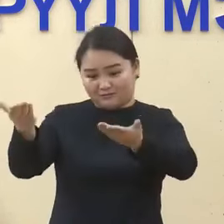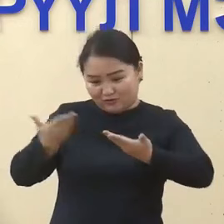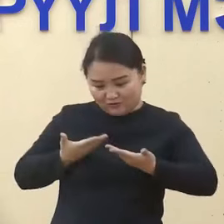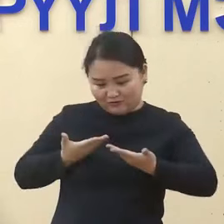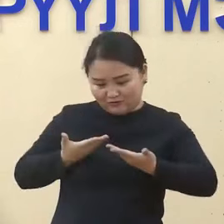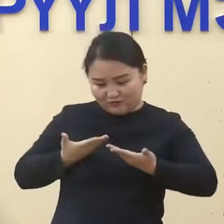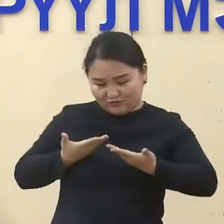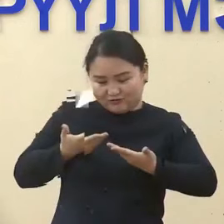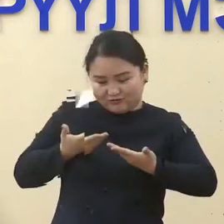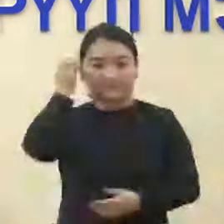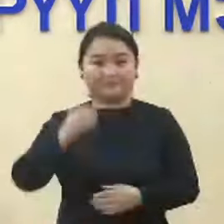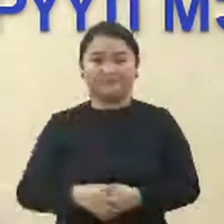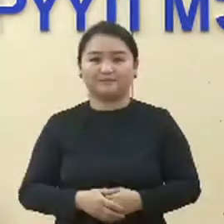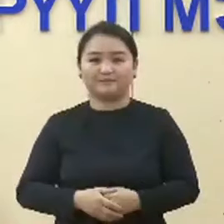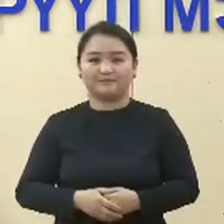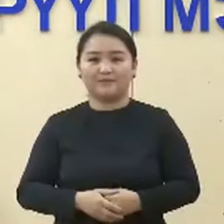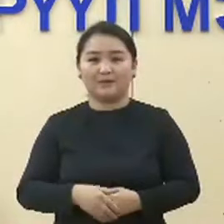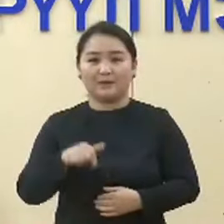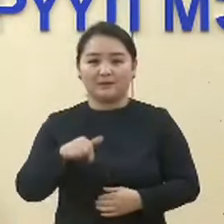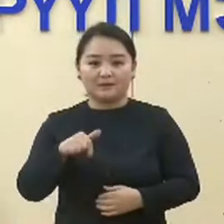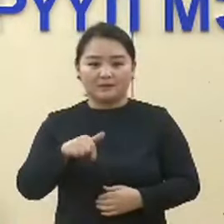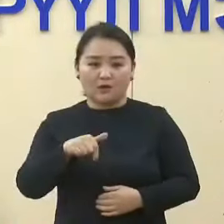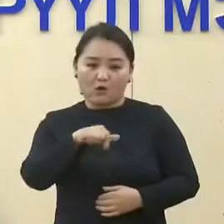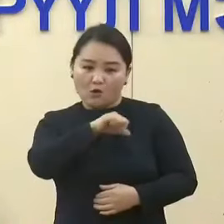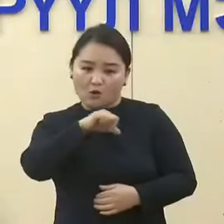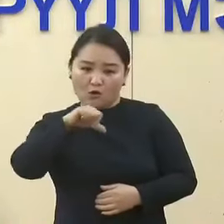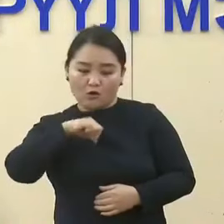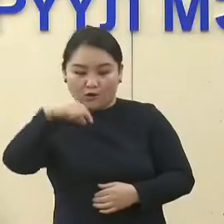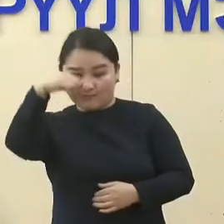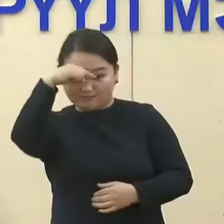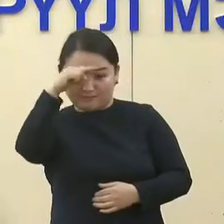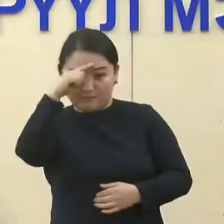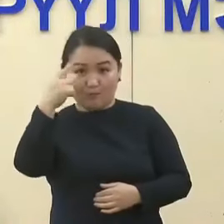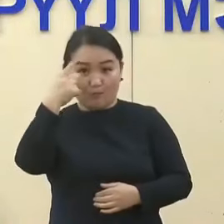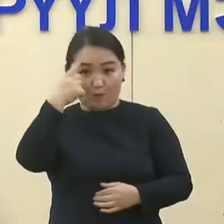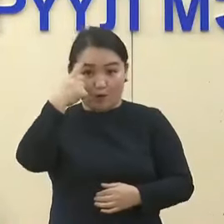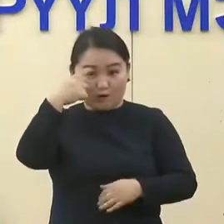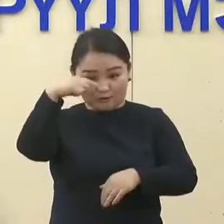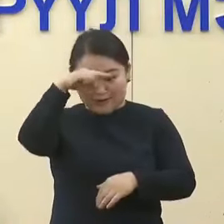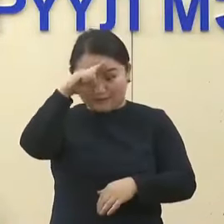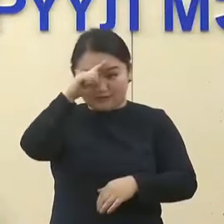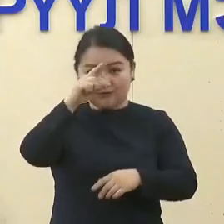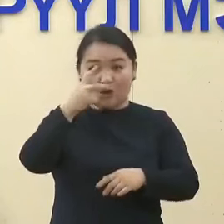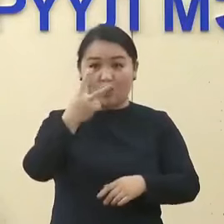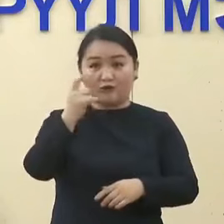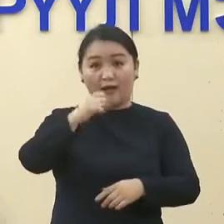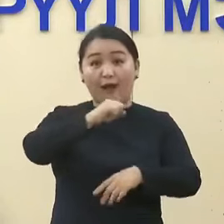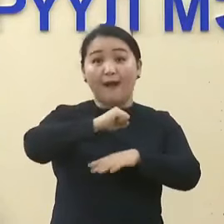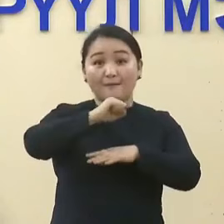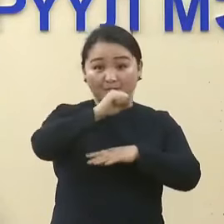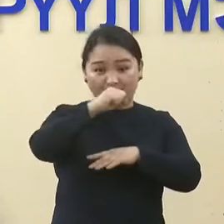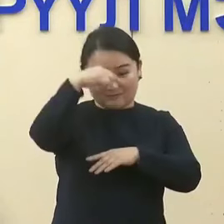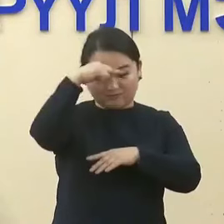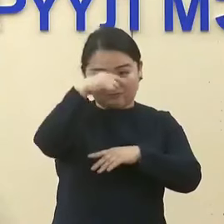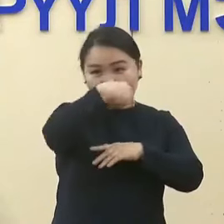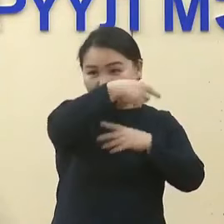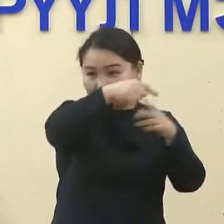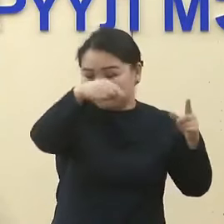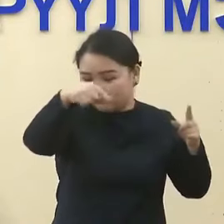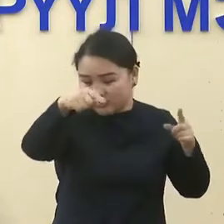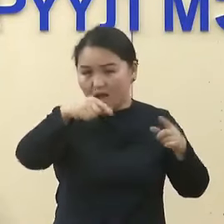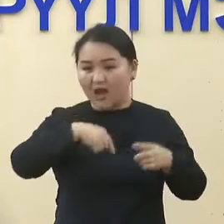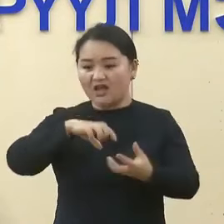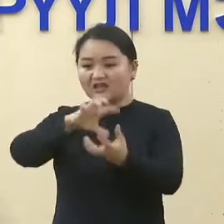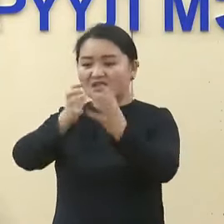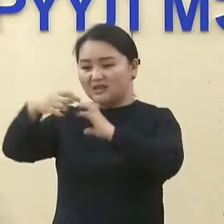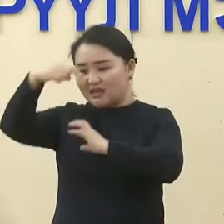бид нар бас энэ өөрийнхөө эмч нартай цахим хурал одоо онлайнаар хийхээс гадна Дэлхийн эрүүл мэндийн байгууллагатай 4 удаа бид нар